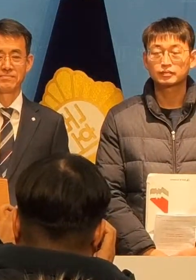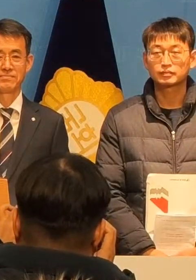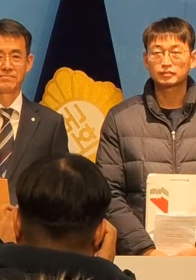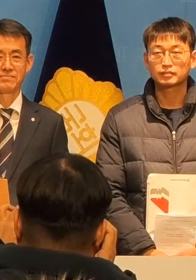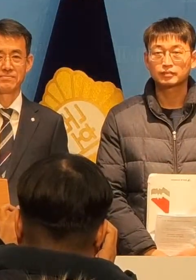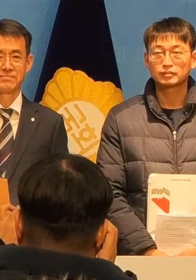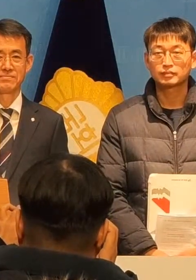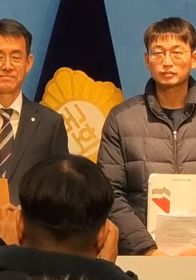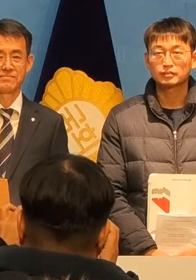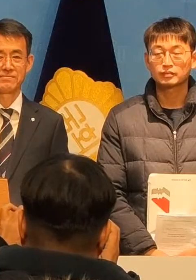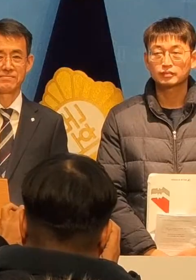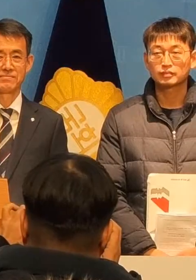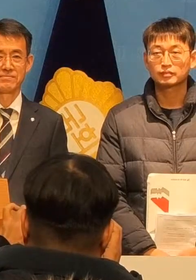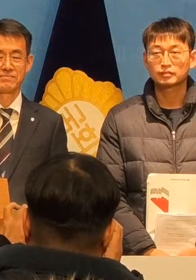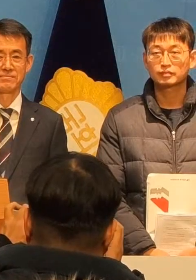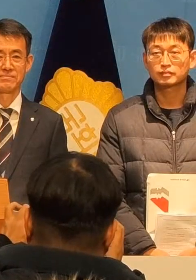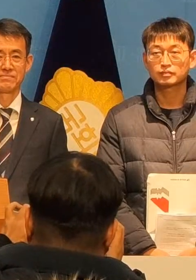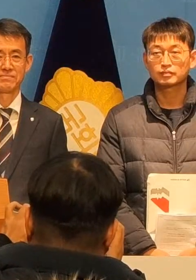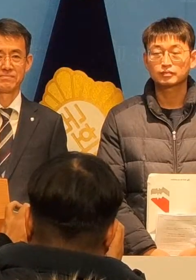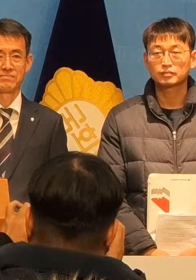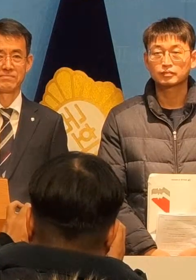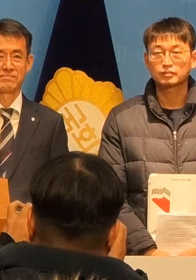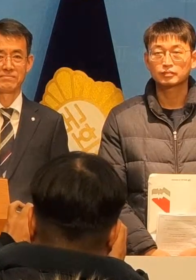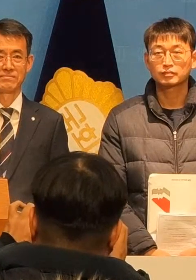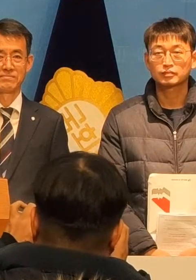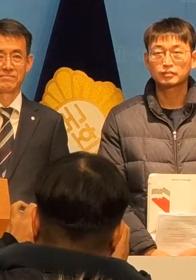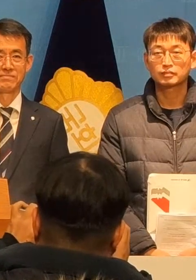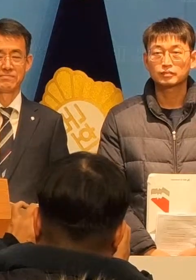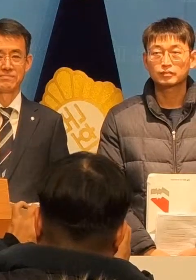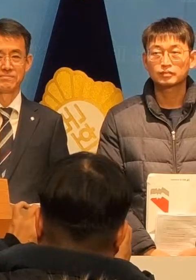보면서 다시 한번 마지막으로 얘기해 보겠습니다.